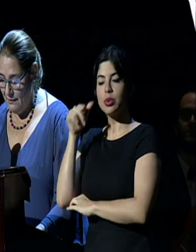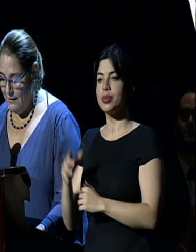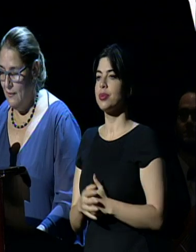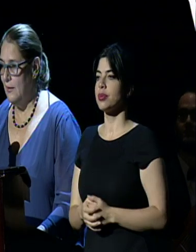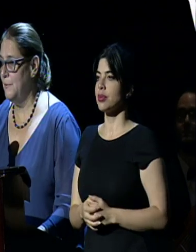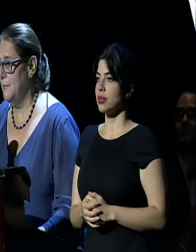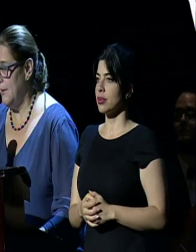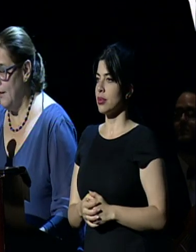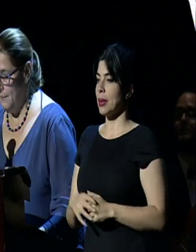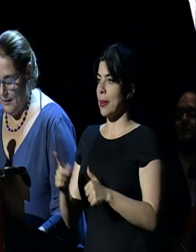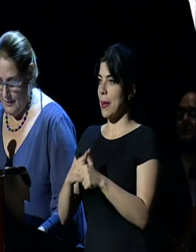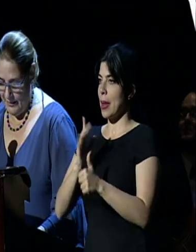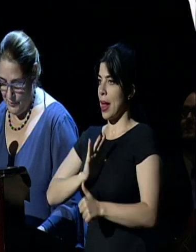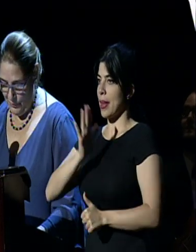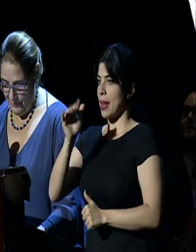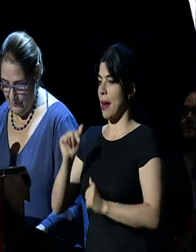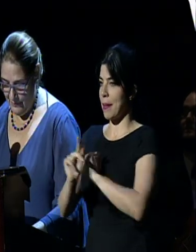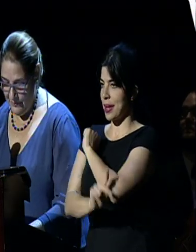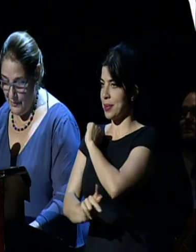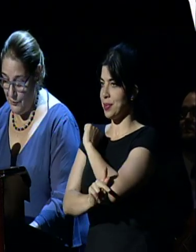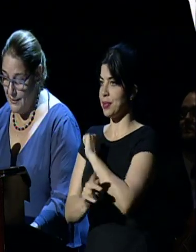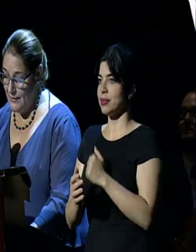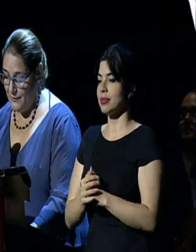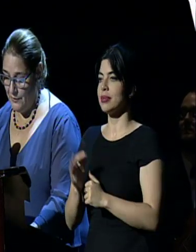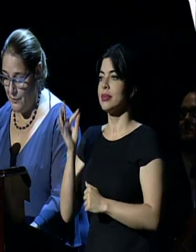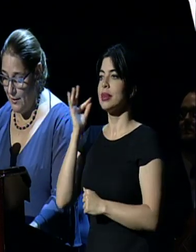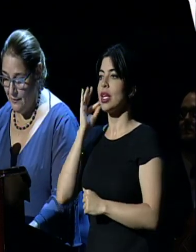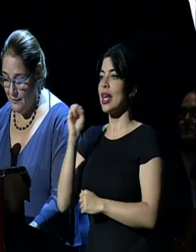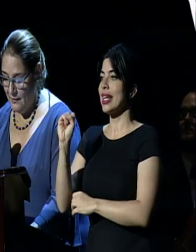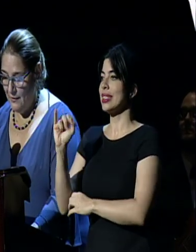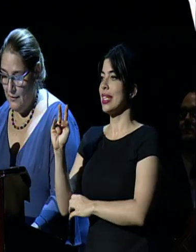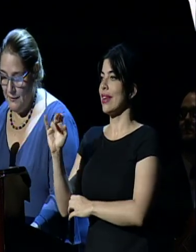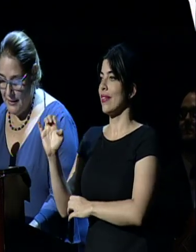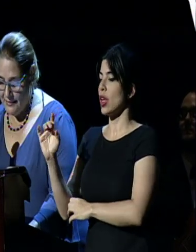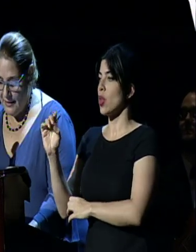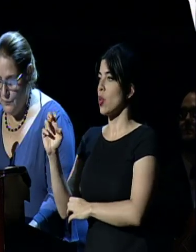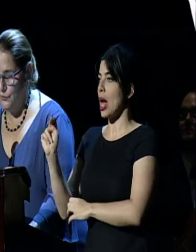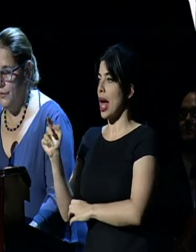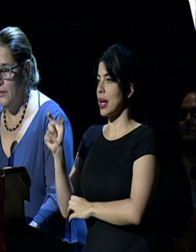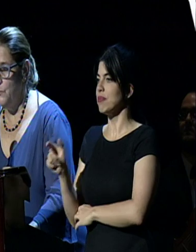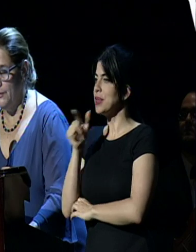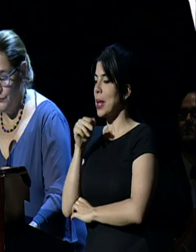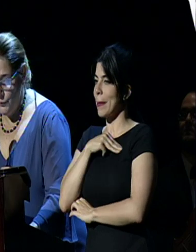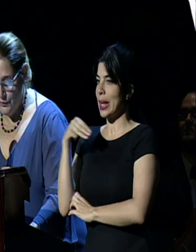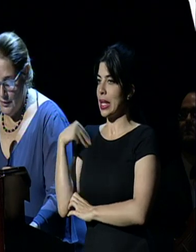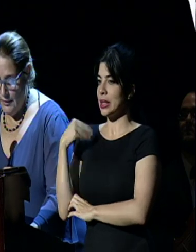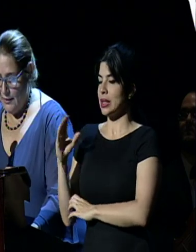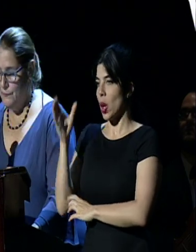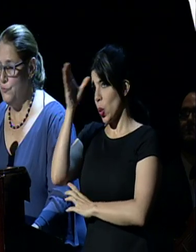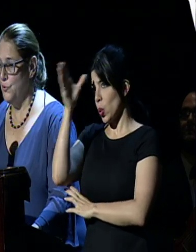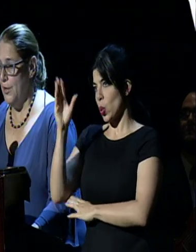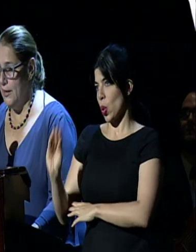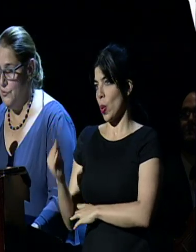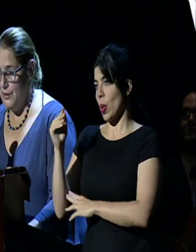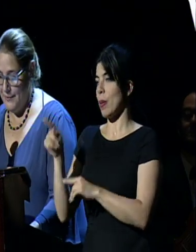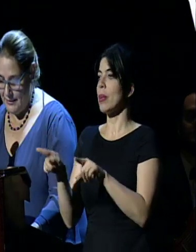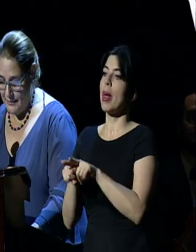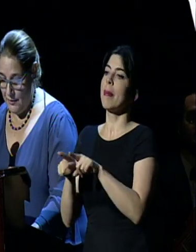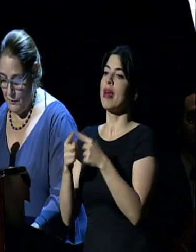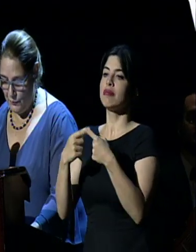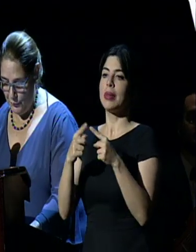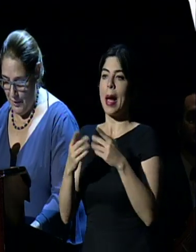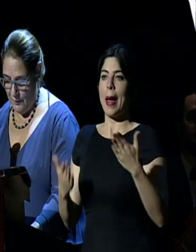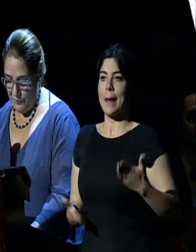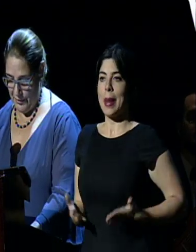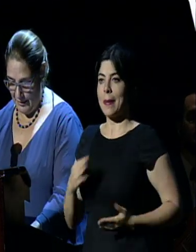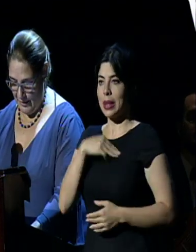Rivera, y primera dama de la Nación. Señora Silvi Durán, ministra de Cultura y Juventud y funcionarios del